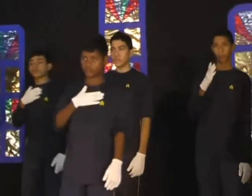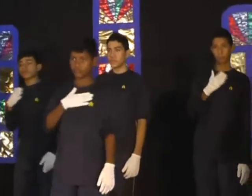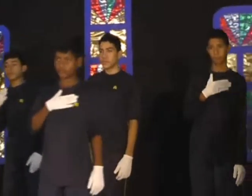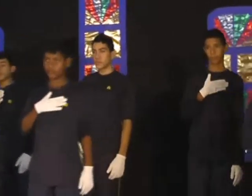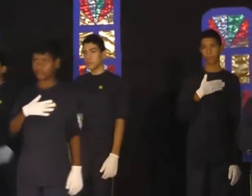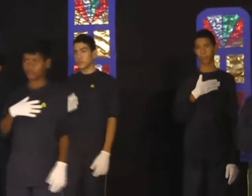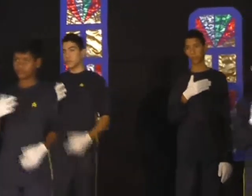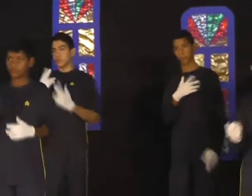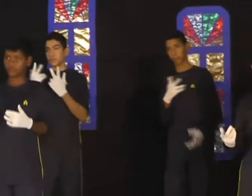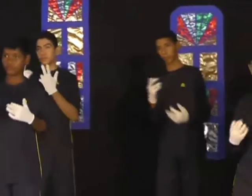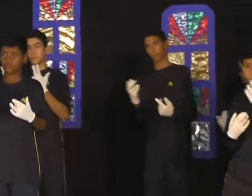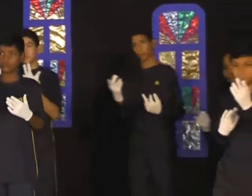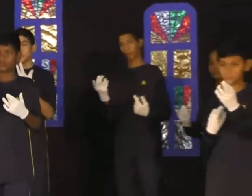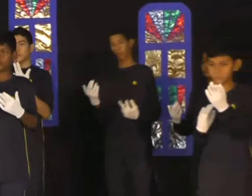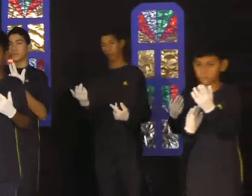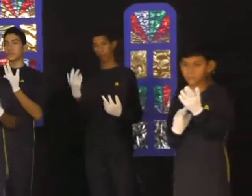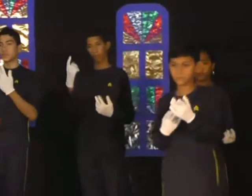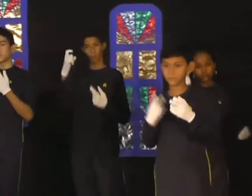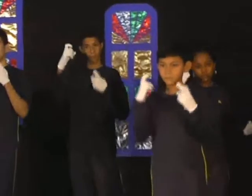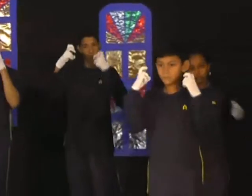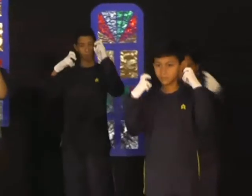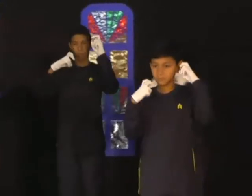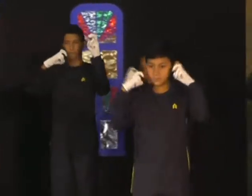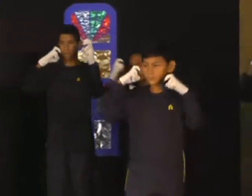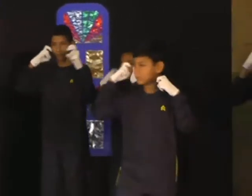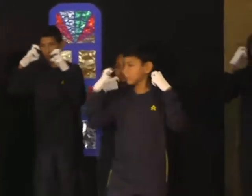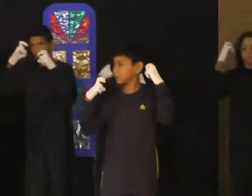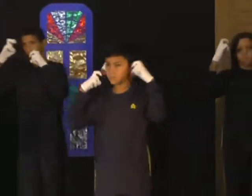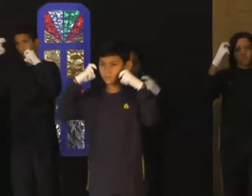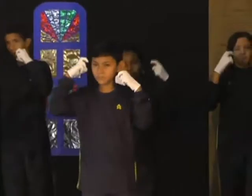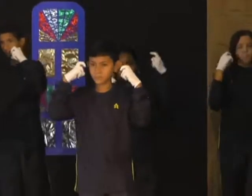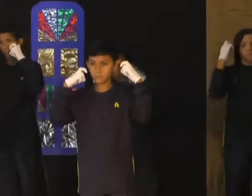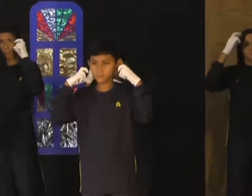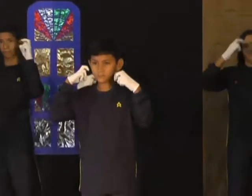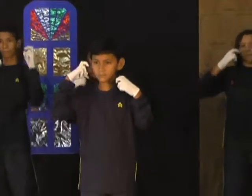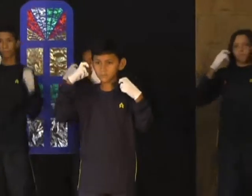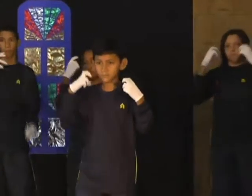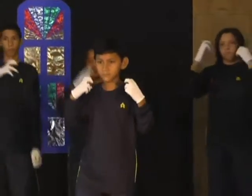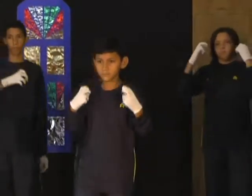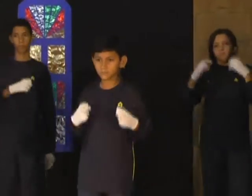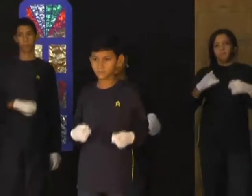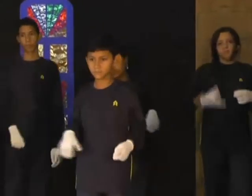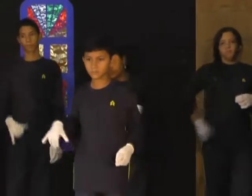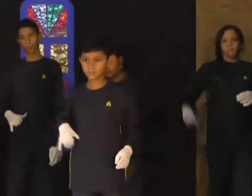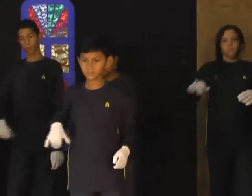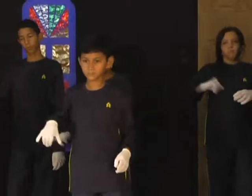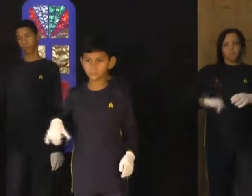mesmo, me importar com a dor do meu